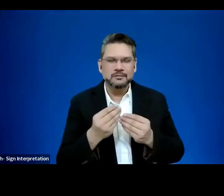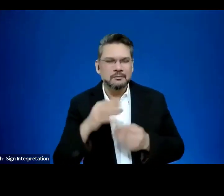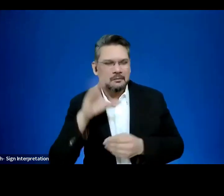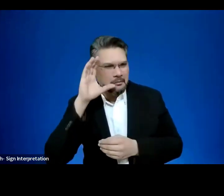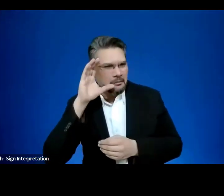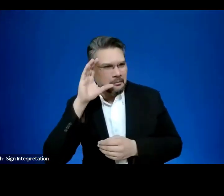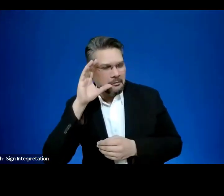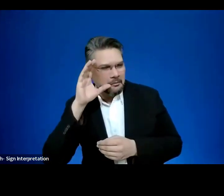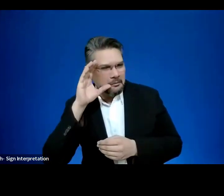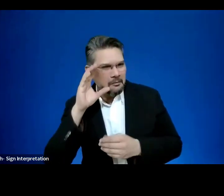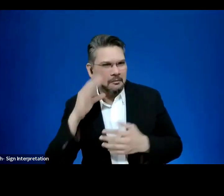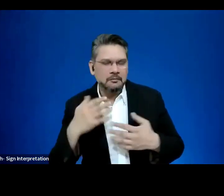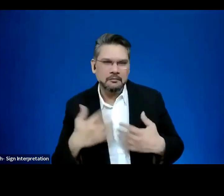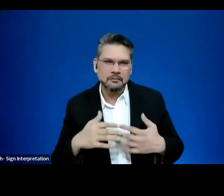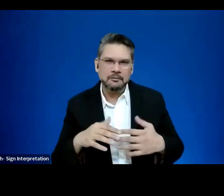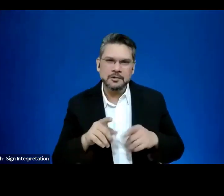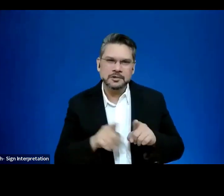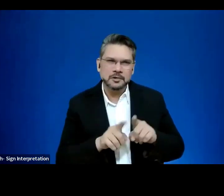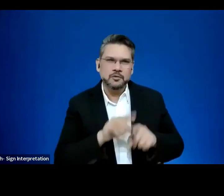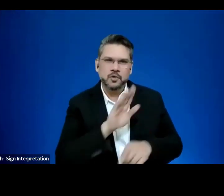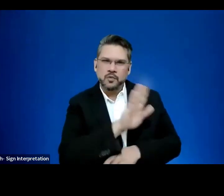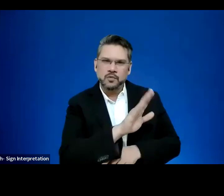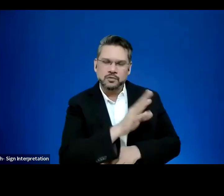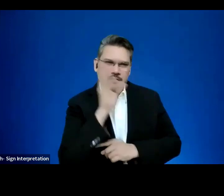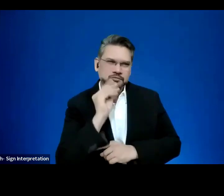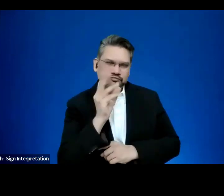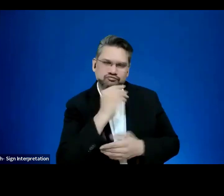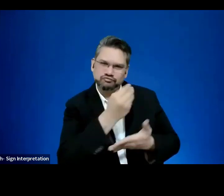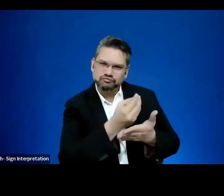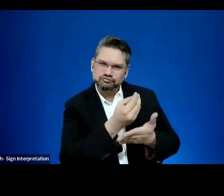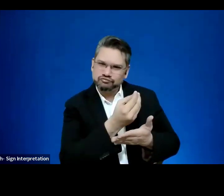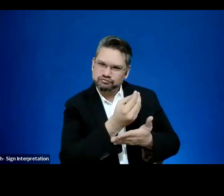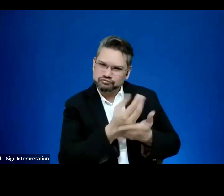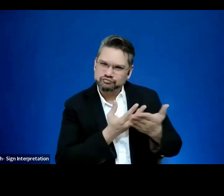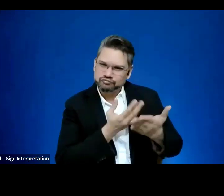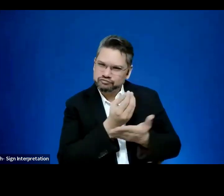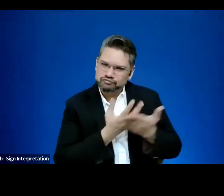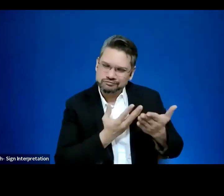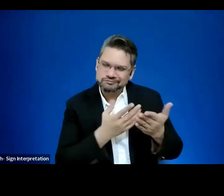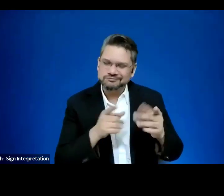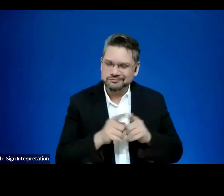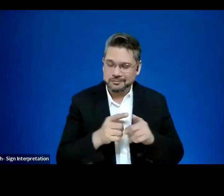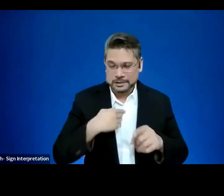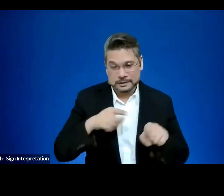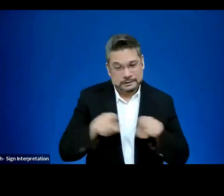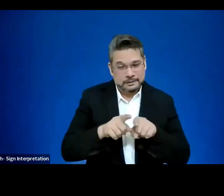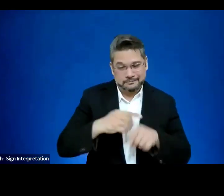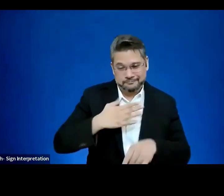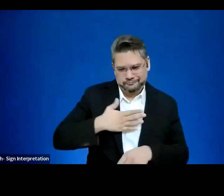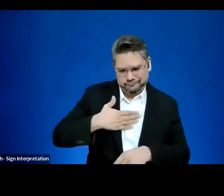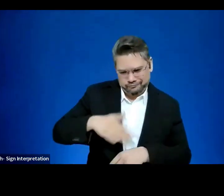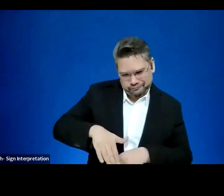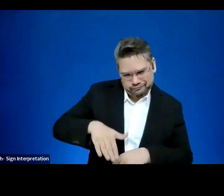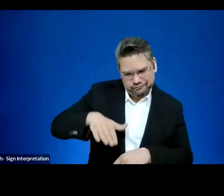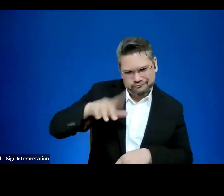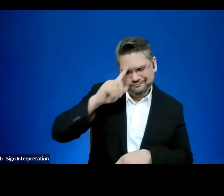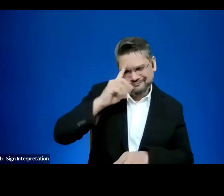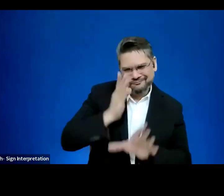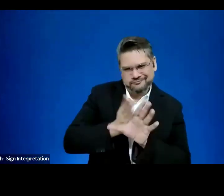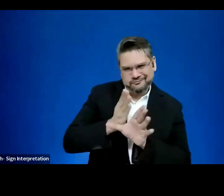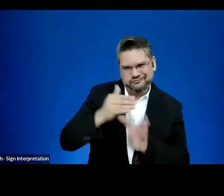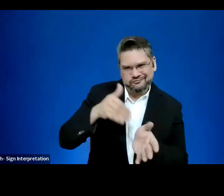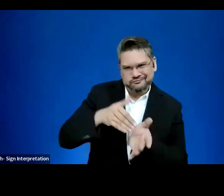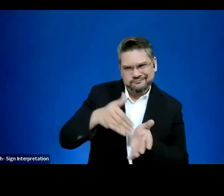而且我记得我们有很非常深在我们分享彼此经验之后我们有深刻的连结